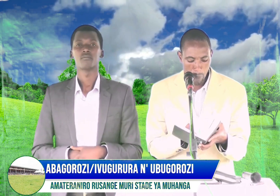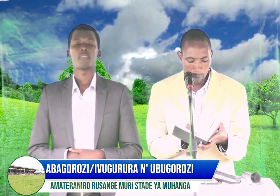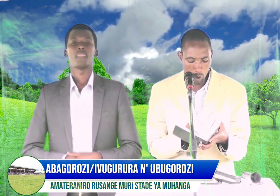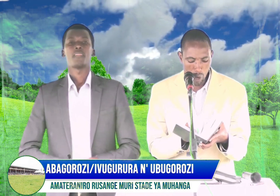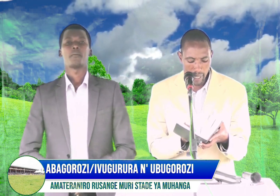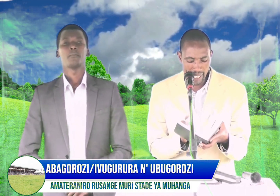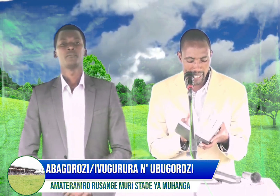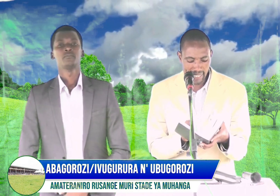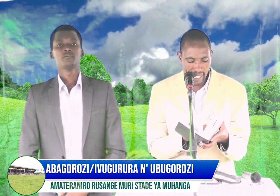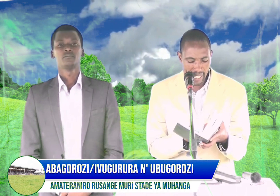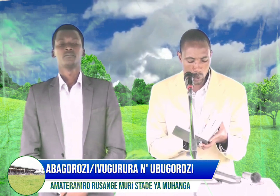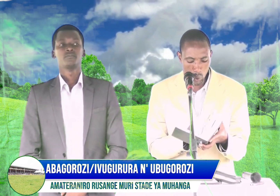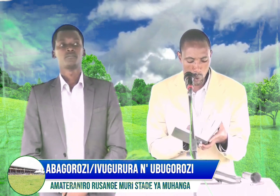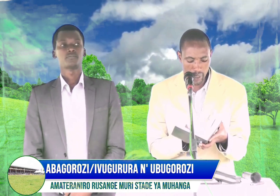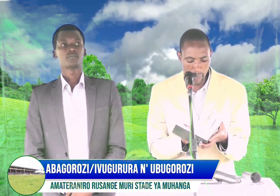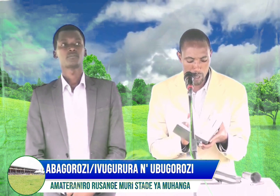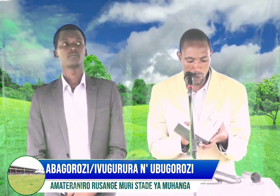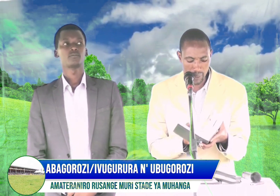urupapuro rwa